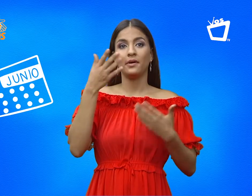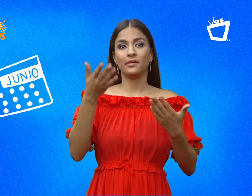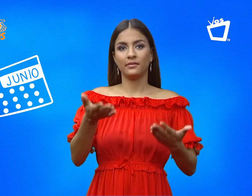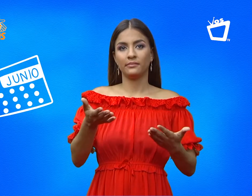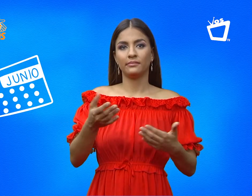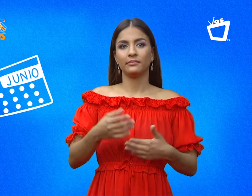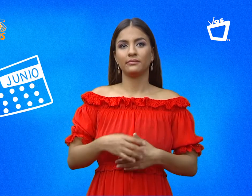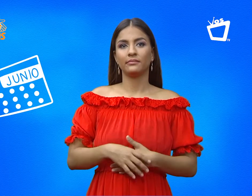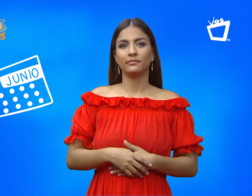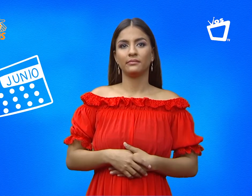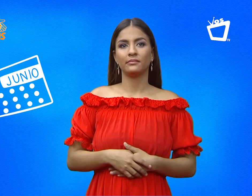junio